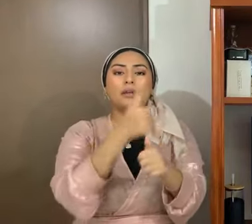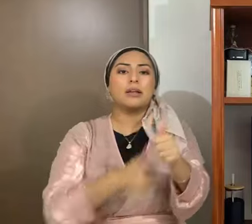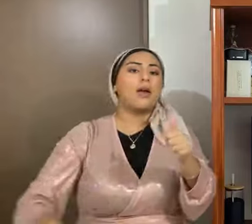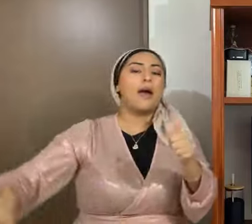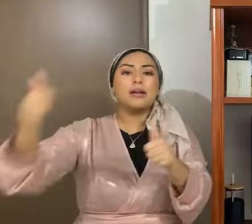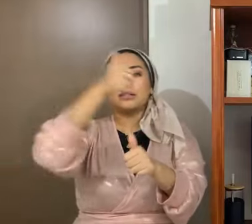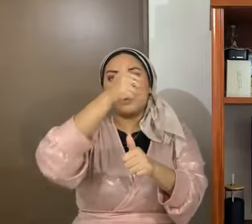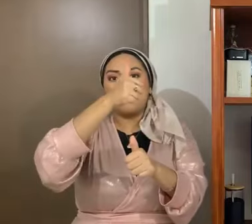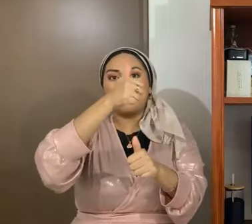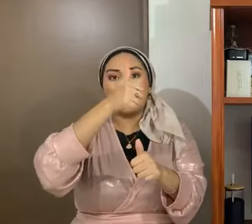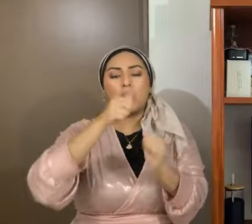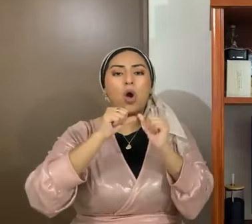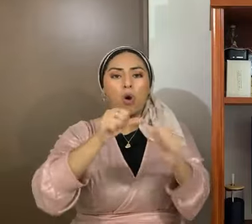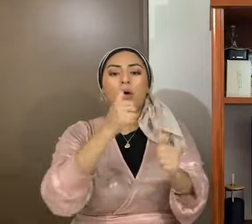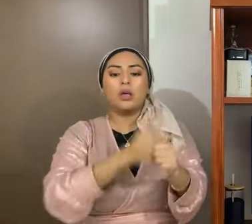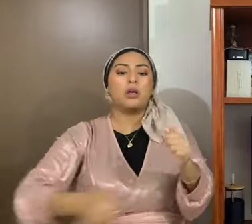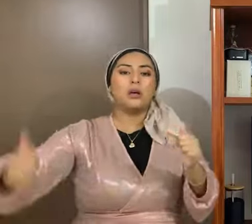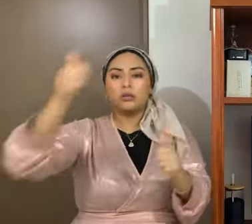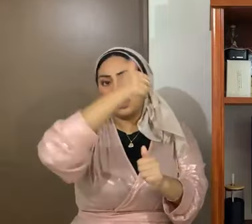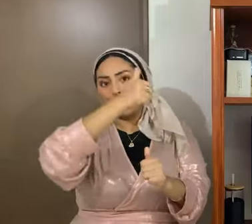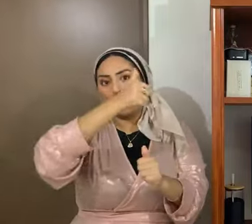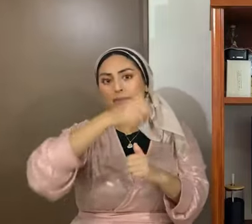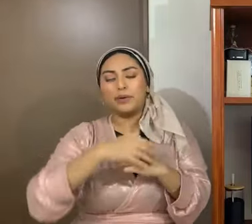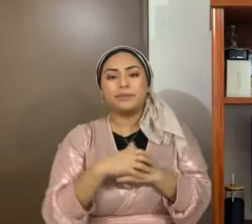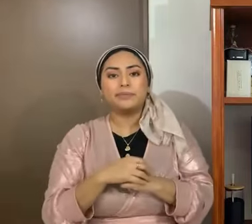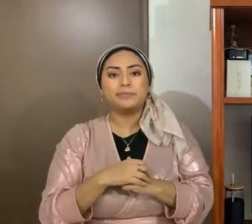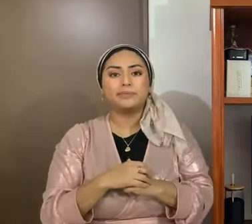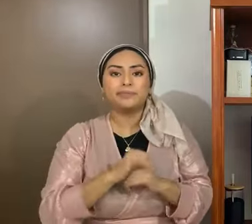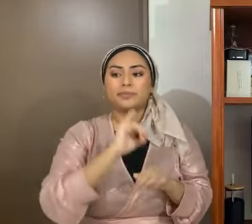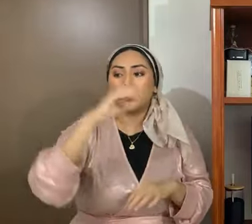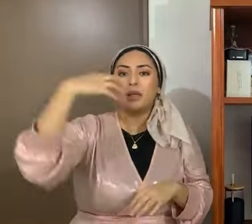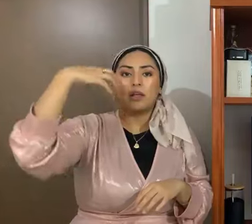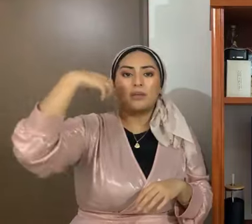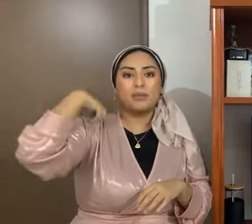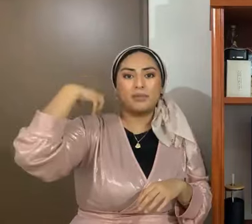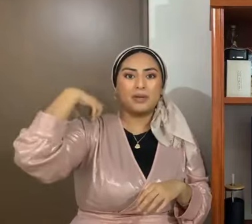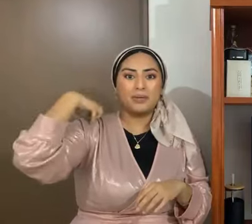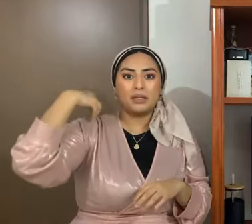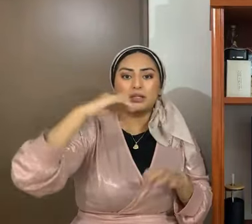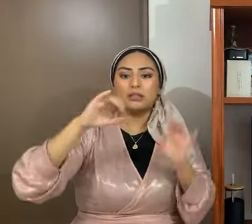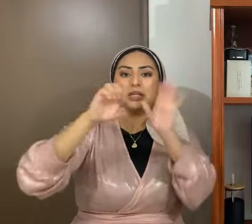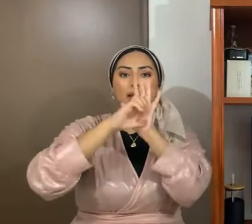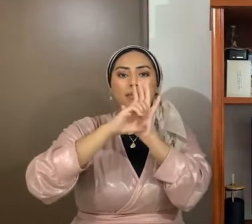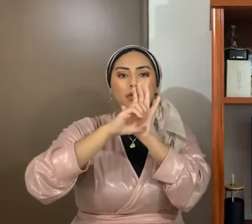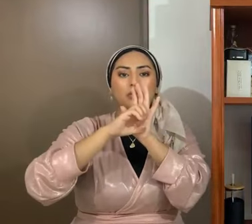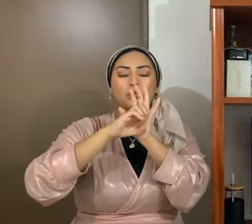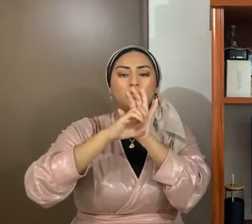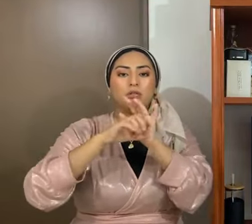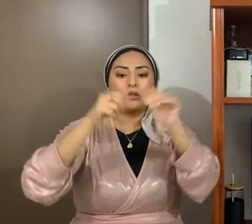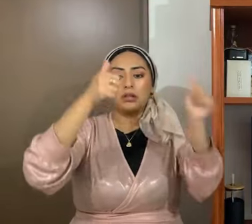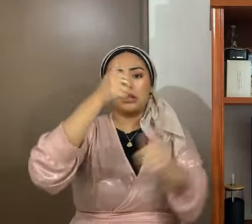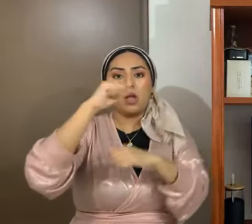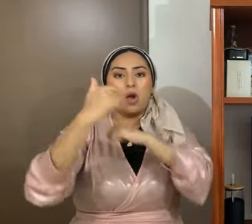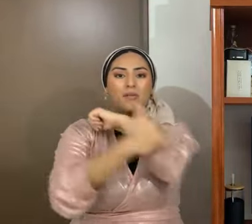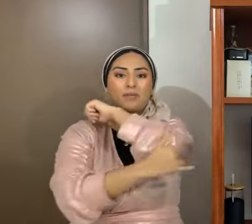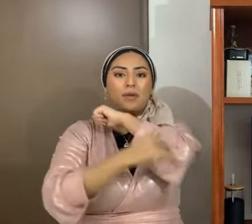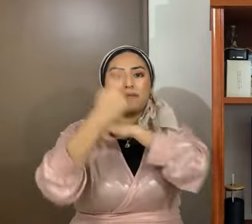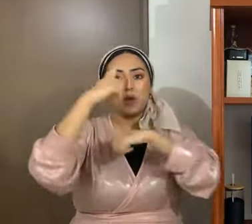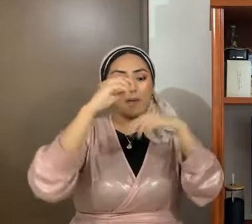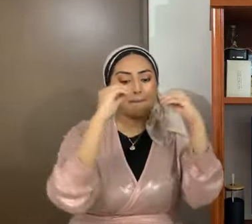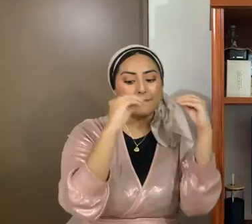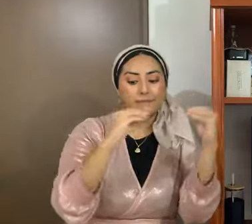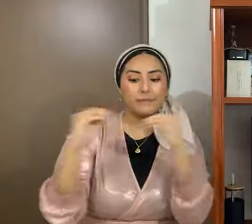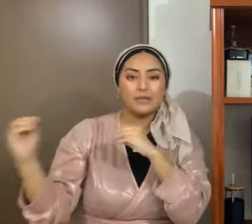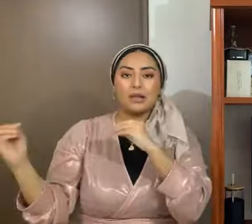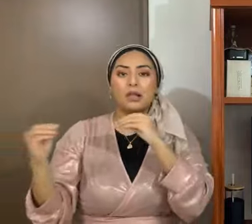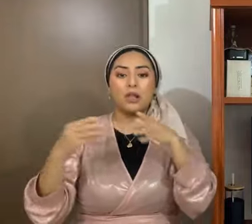arriba, no encima, arriba, ¿sí? Como líder, como ejemplo, sobre las naciones para enseñarles